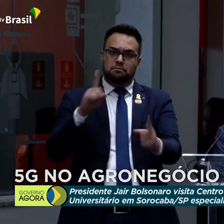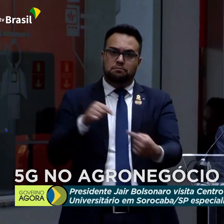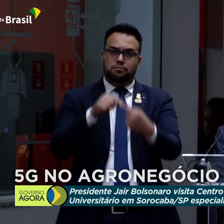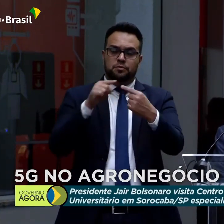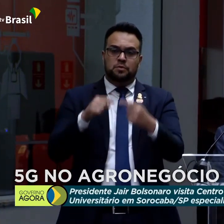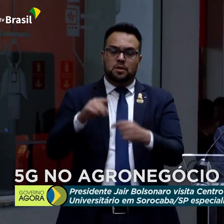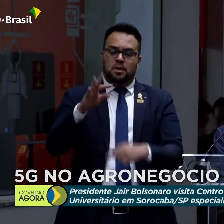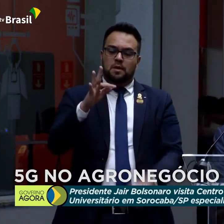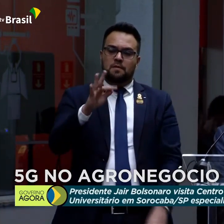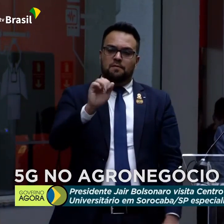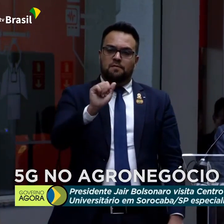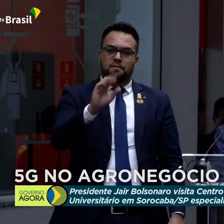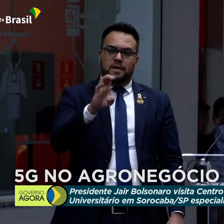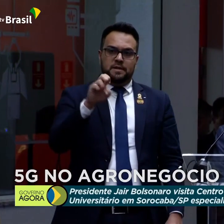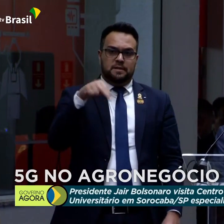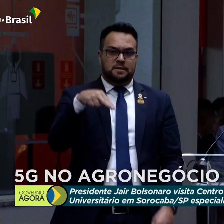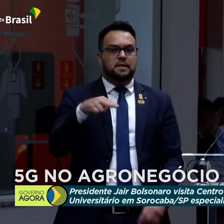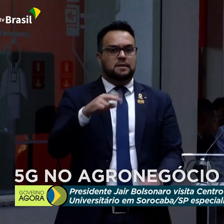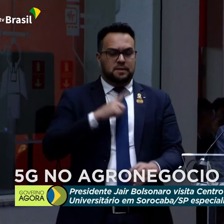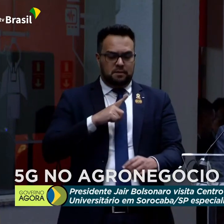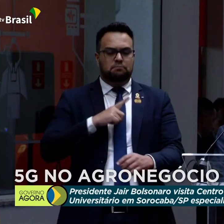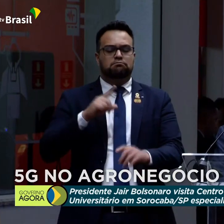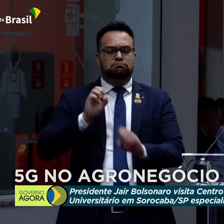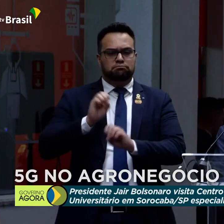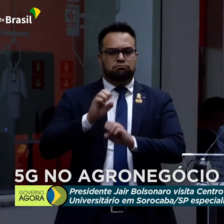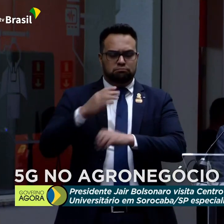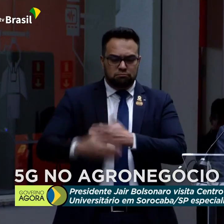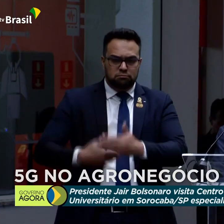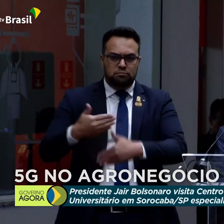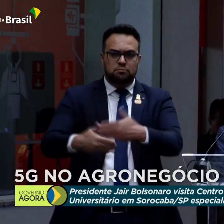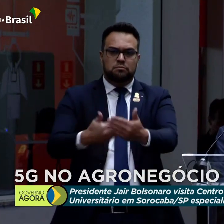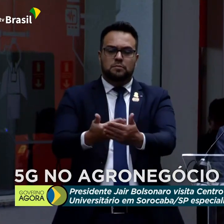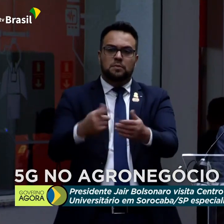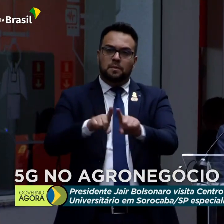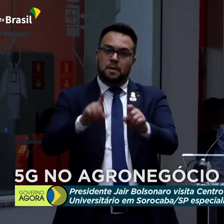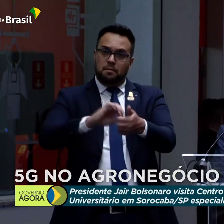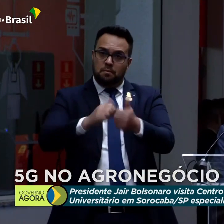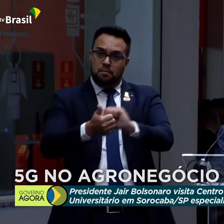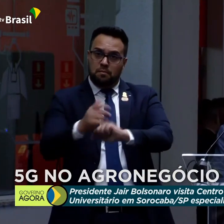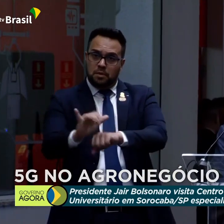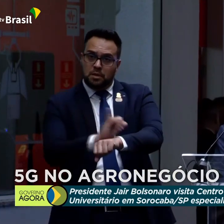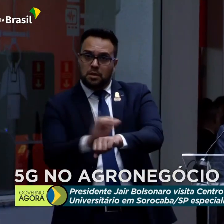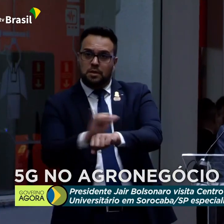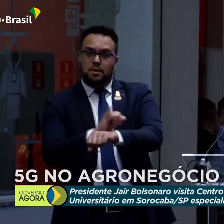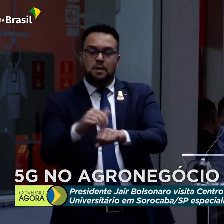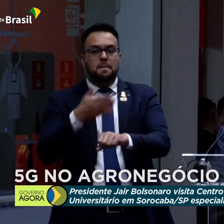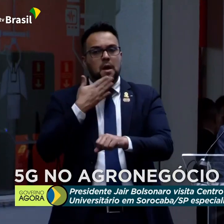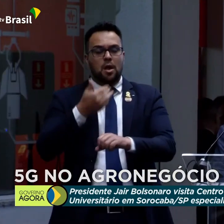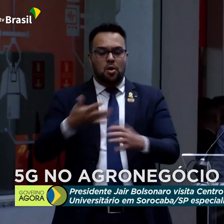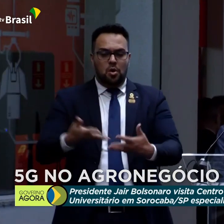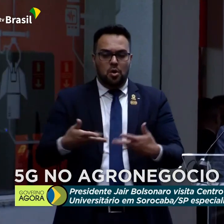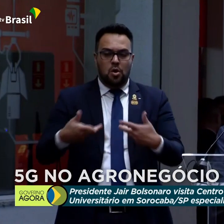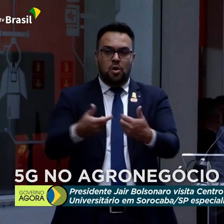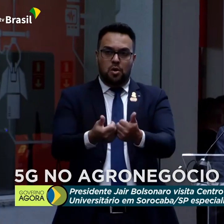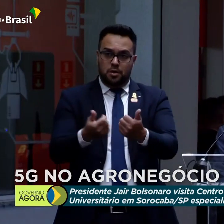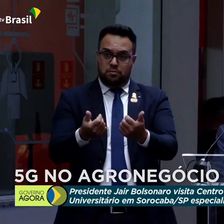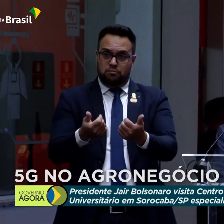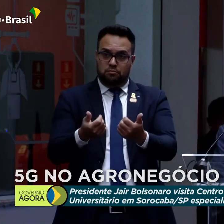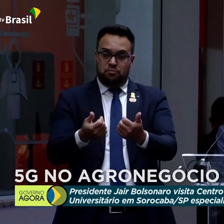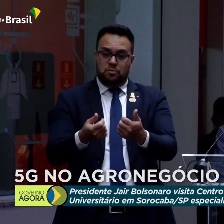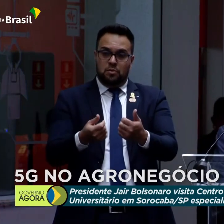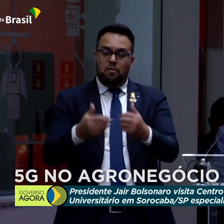tem buscado constantemente a evolução permanente de seus métodos, processos e serviços, melhorando a qualidade de ensino com foco em